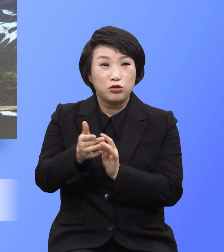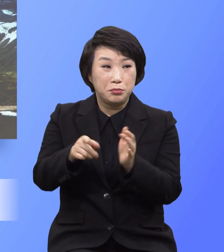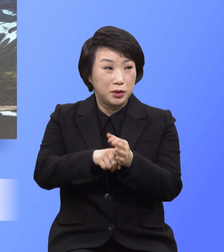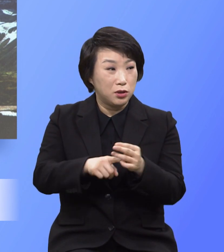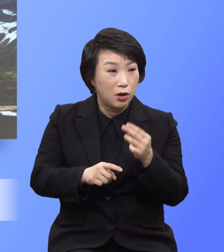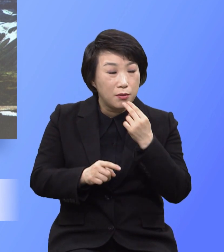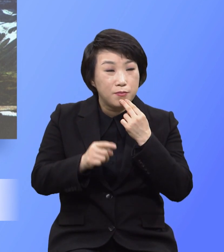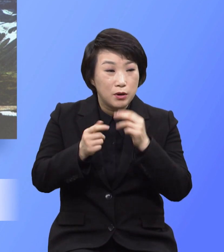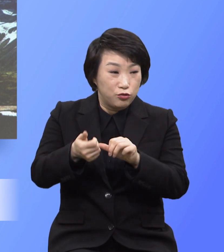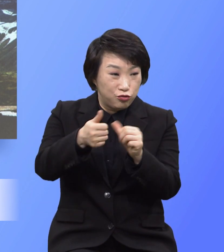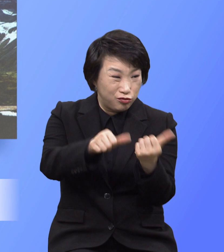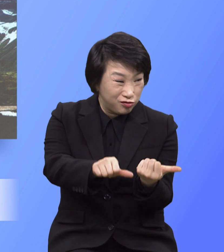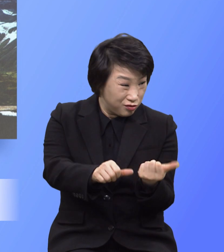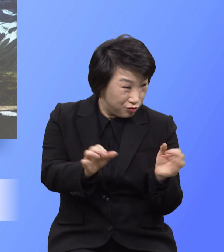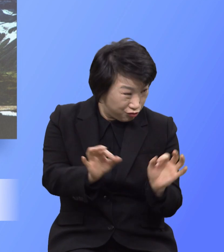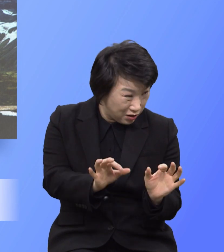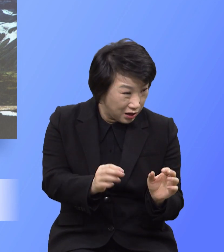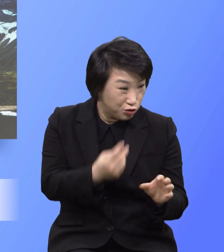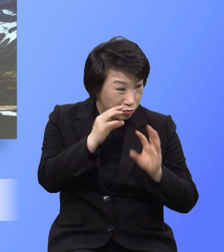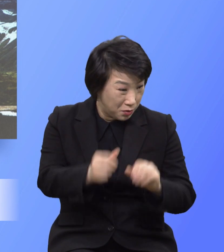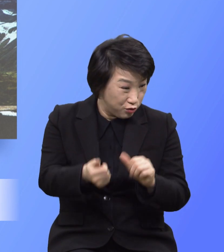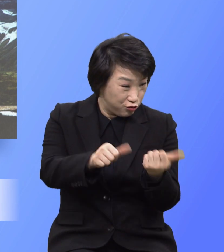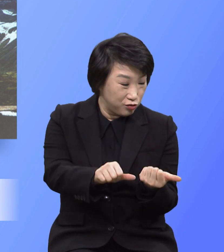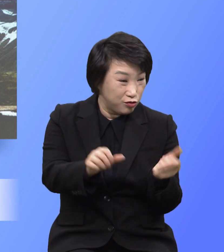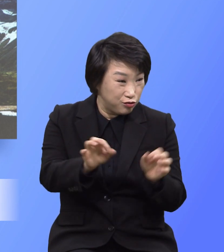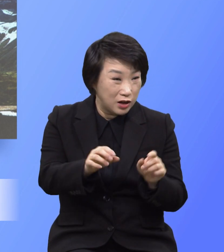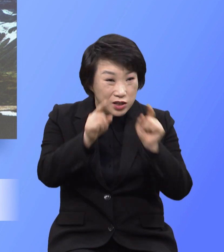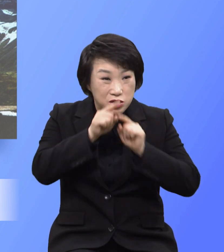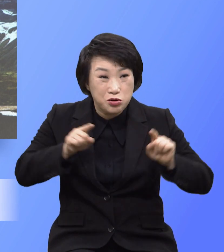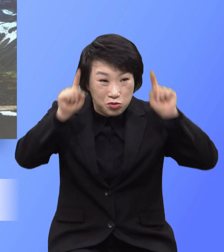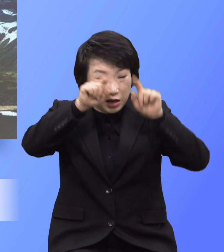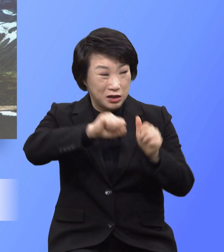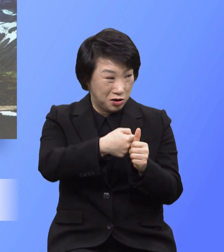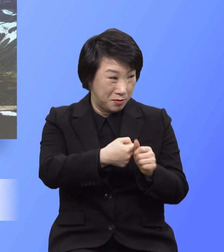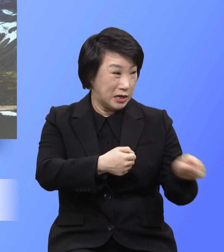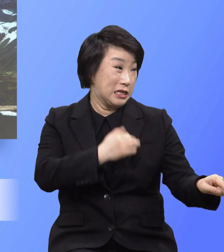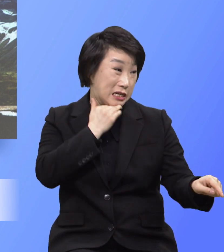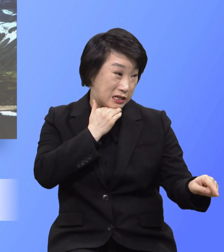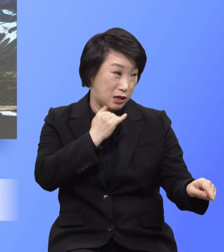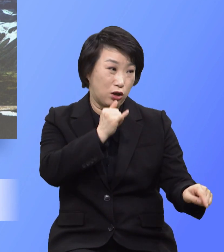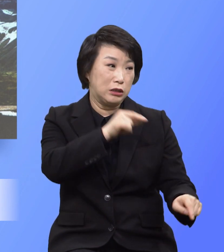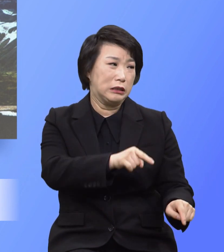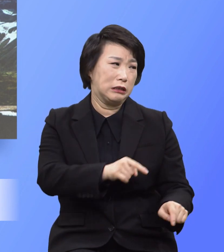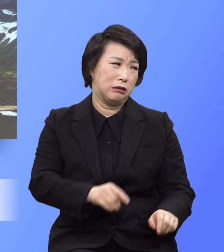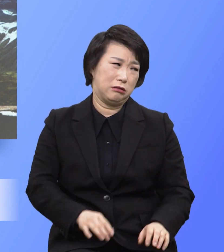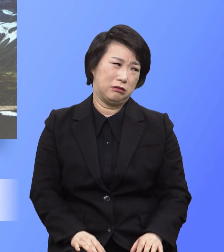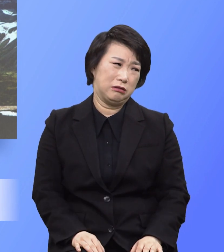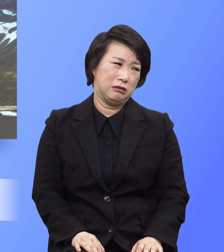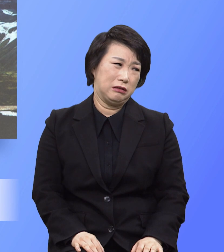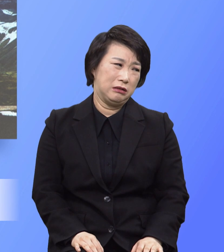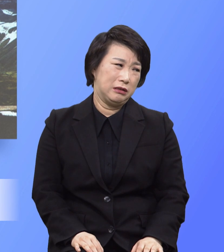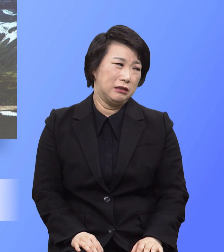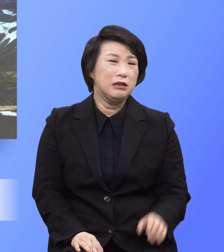믿으면 죽는 순간에 지옥의 형벌이 너를 기다리고 있다는